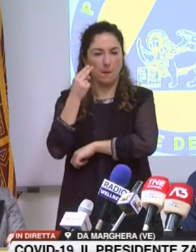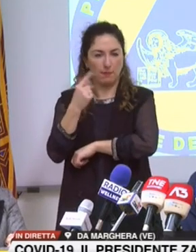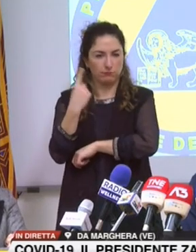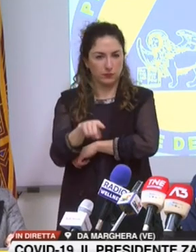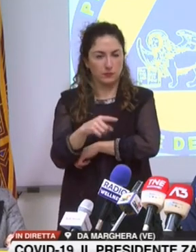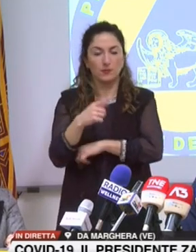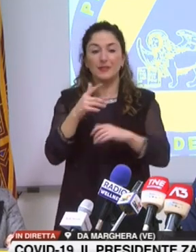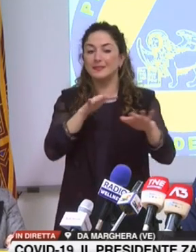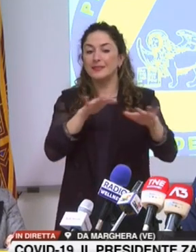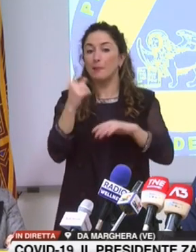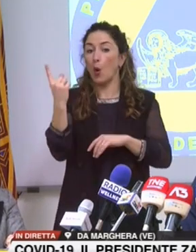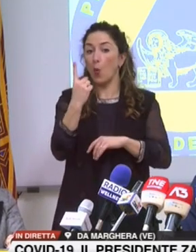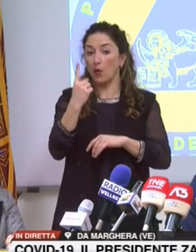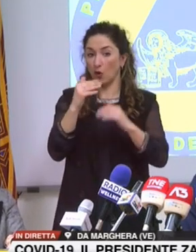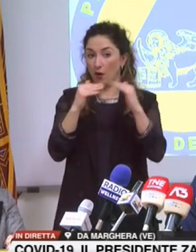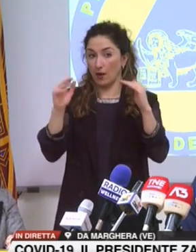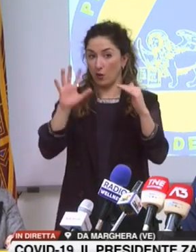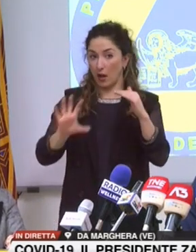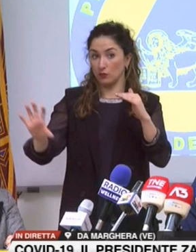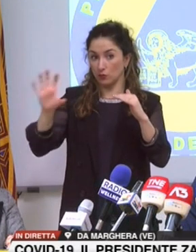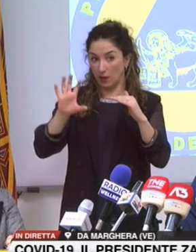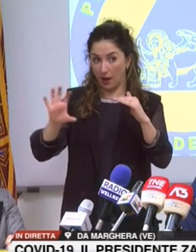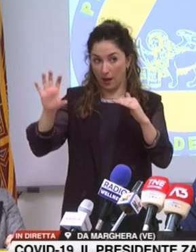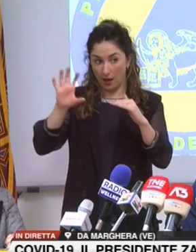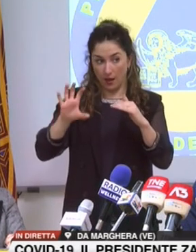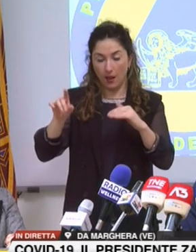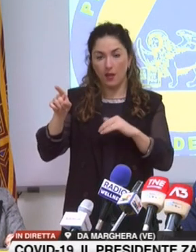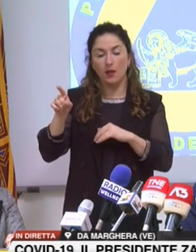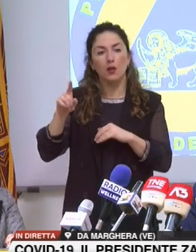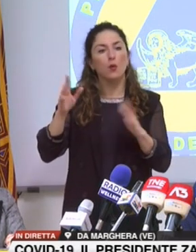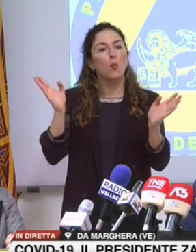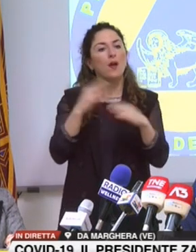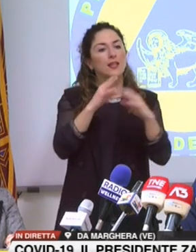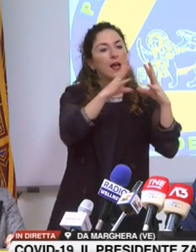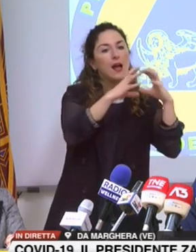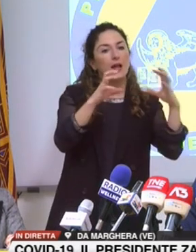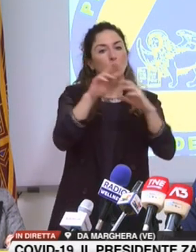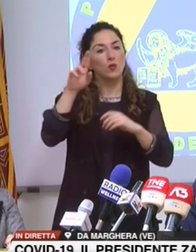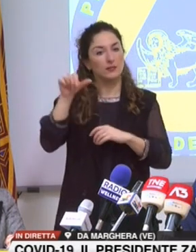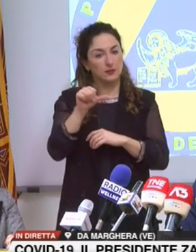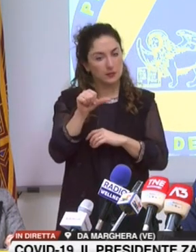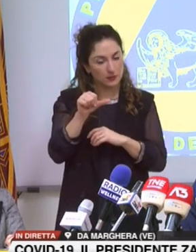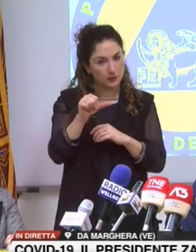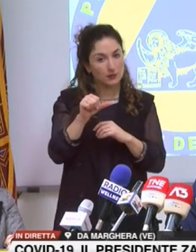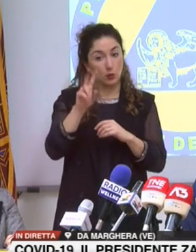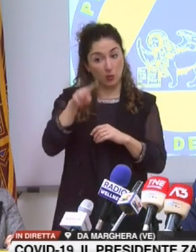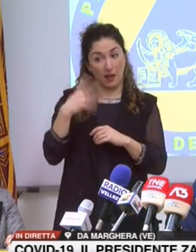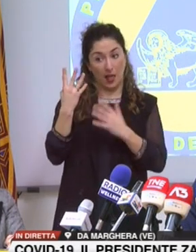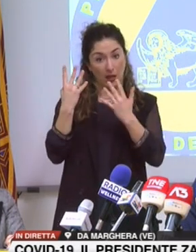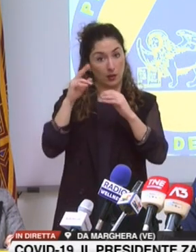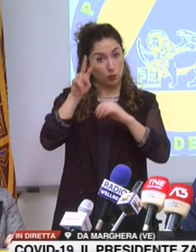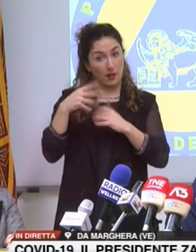sistema unico a livello regionale, il SIAVR, che tutte le aziende ULS usano a partire dal 2009, quindi poco